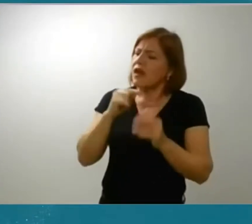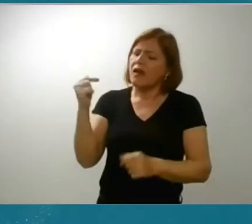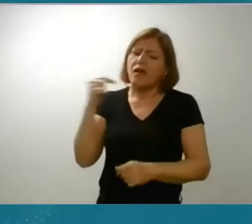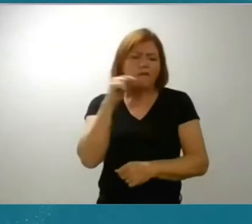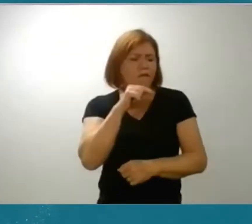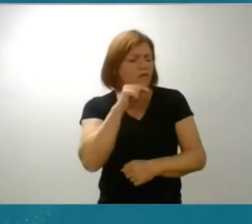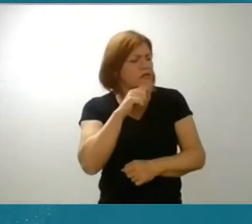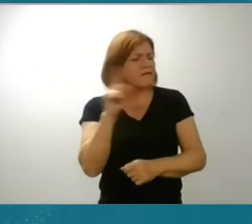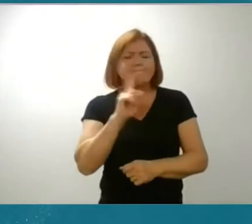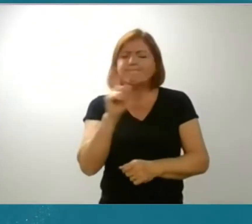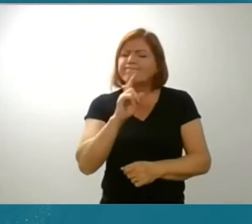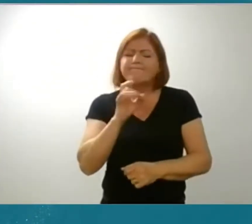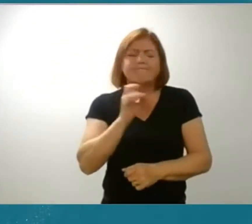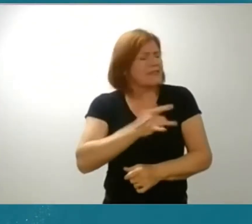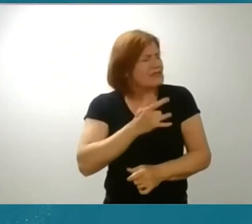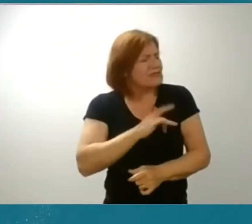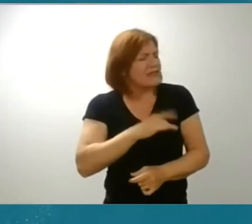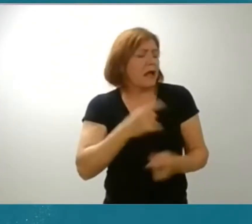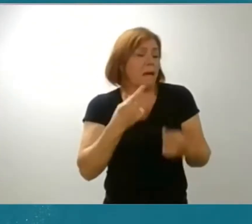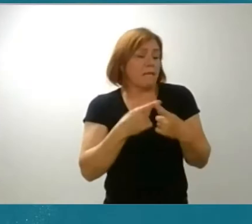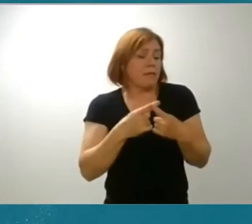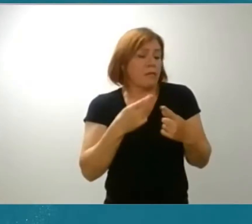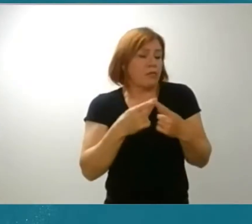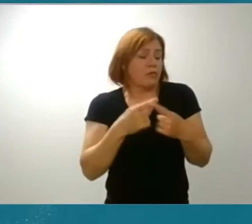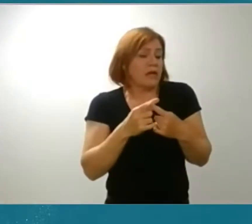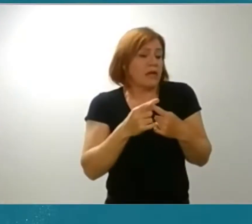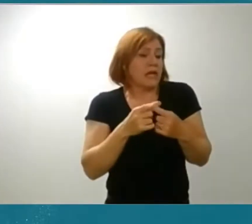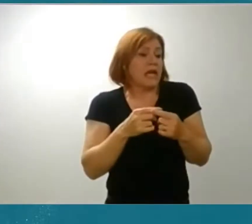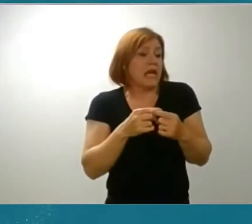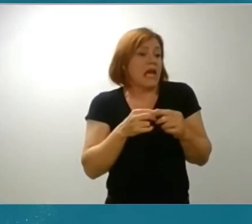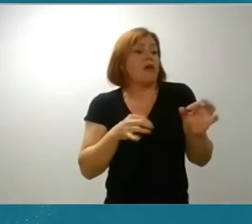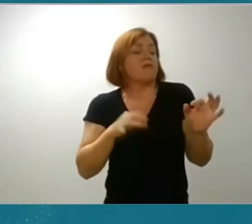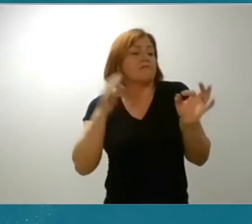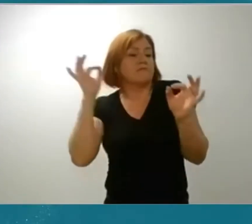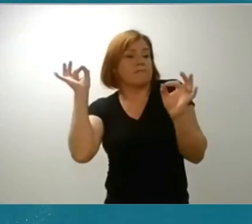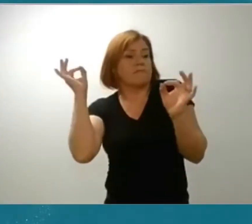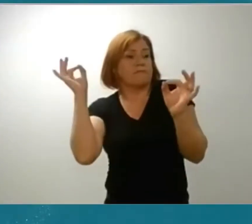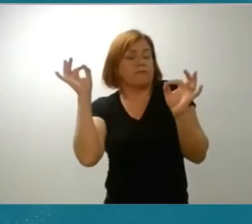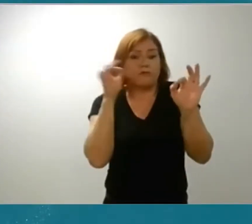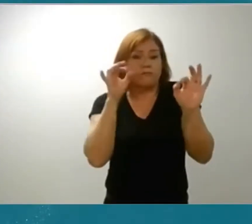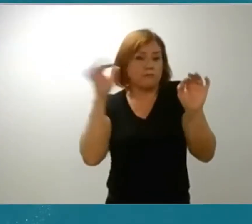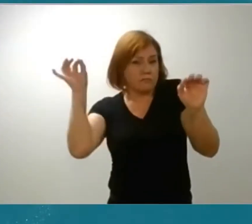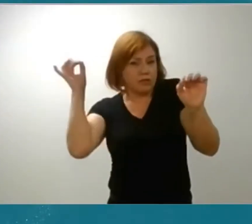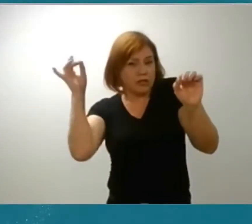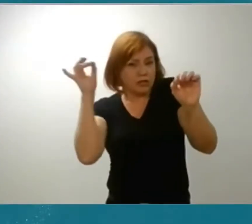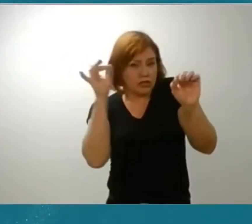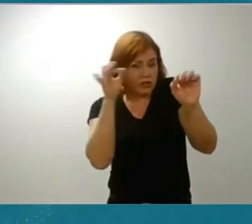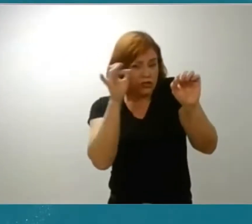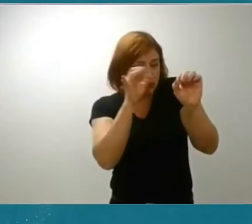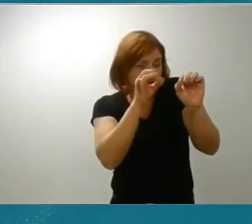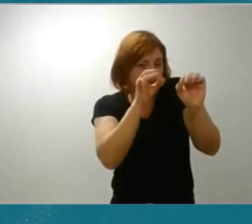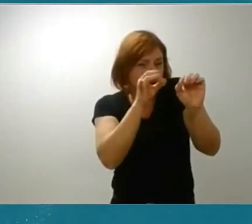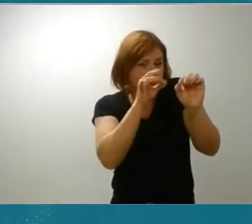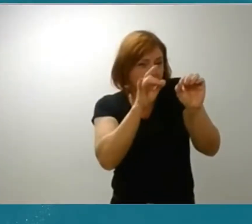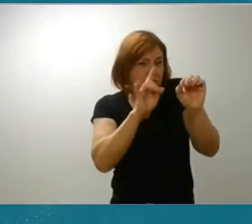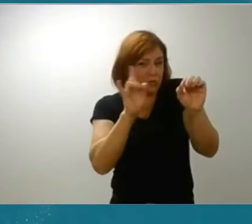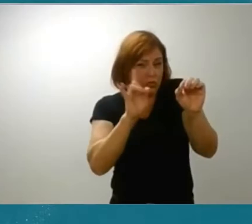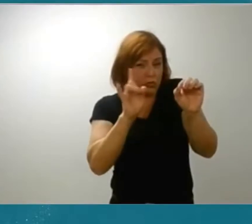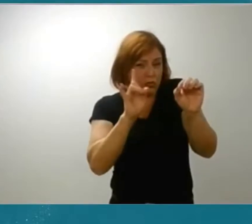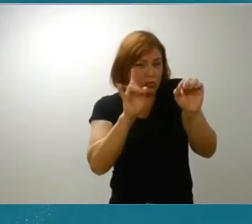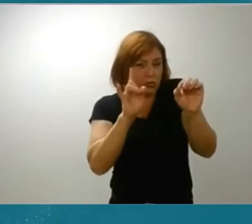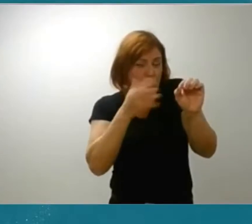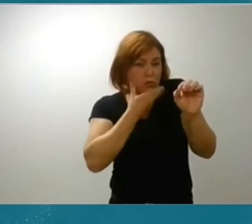do Espírito Santo. Ela dará à luz um filho, e lhe porás o nome de Jesus,